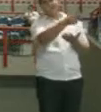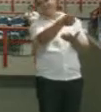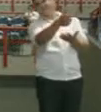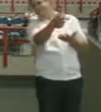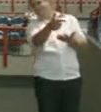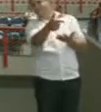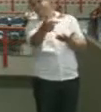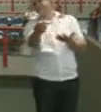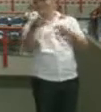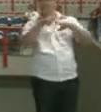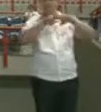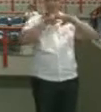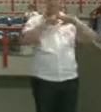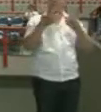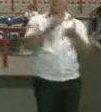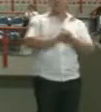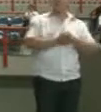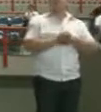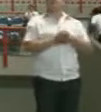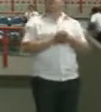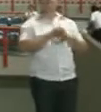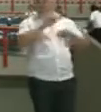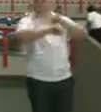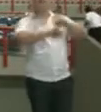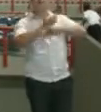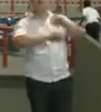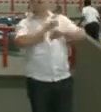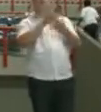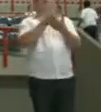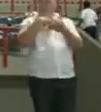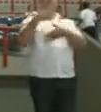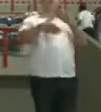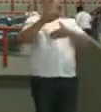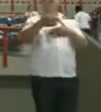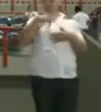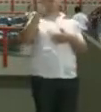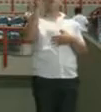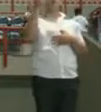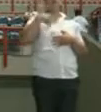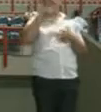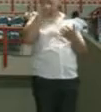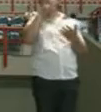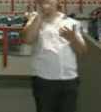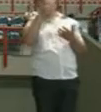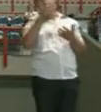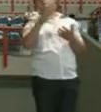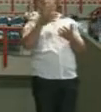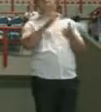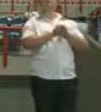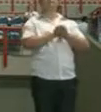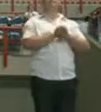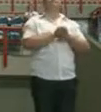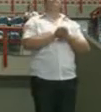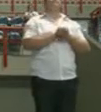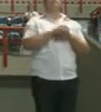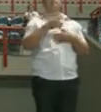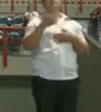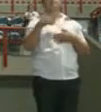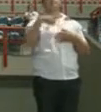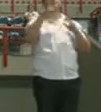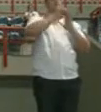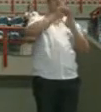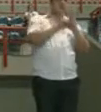têm. Ora, o que vai ocorrer ao longo da nossa história? Lá por volta das metade do